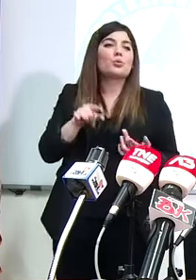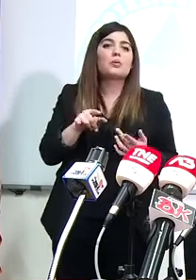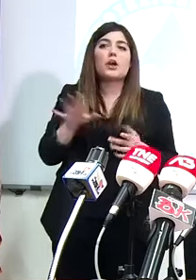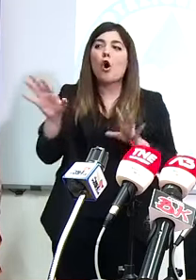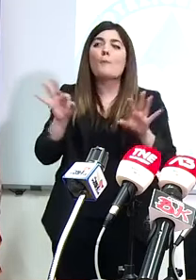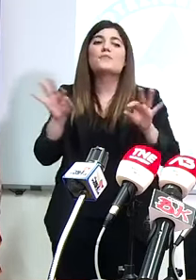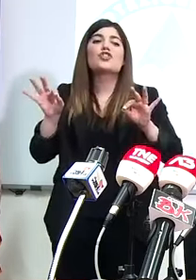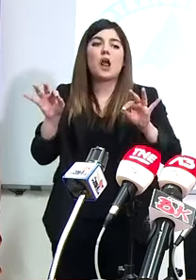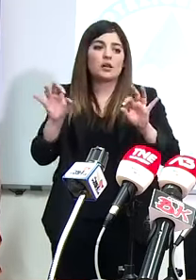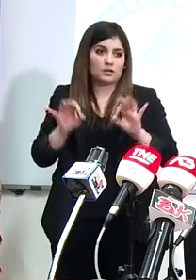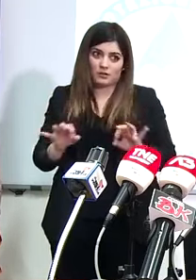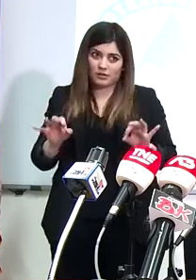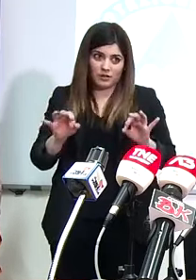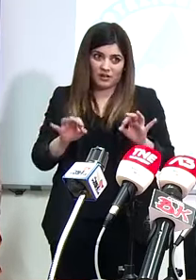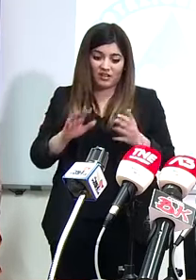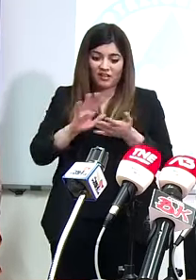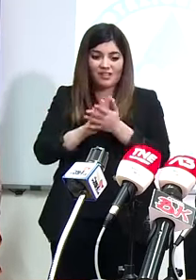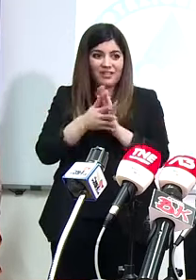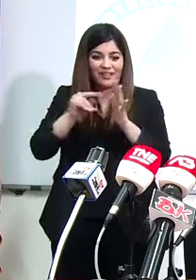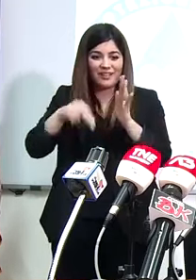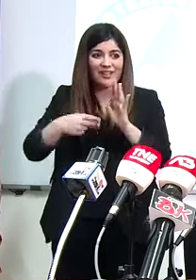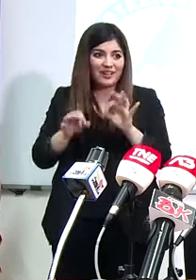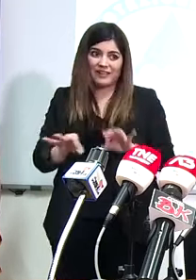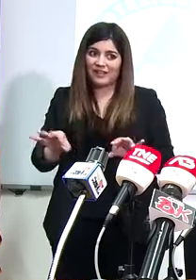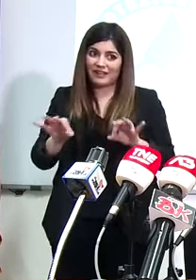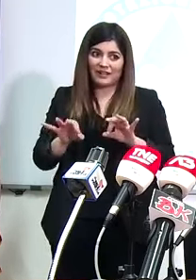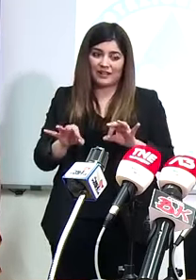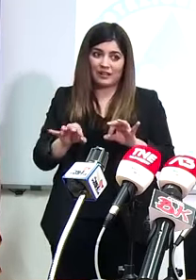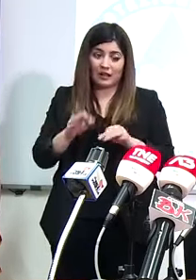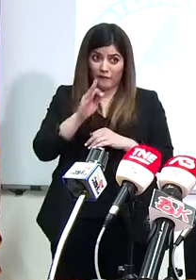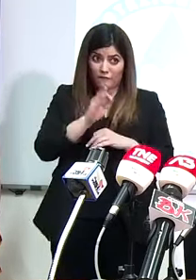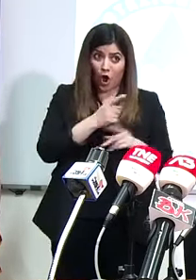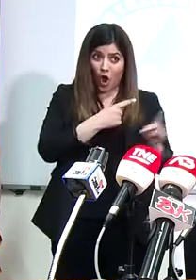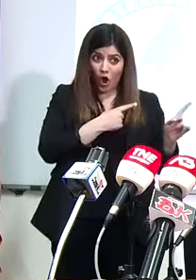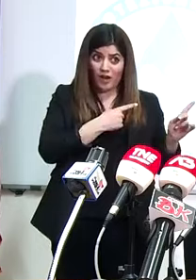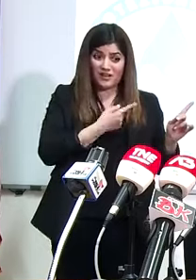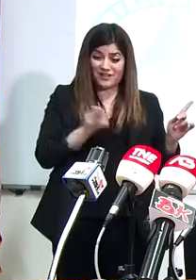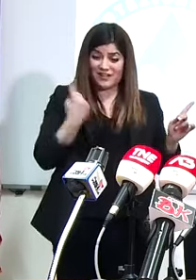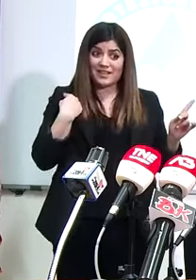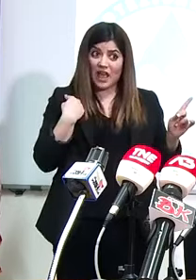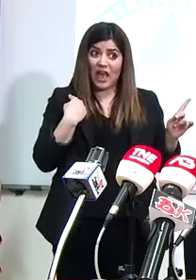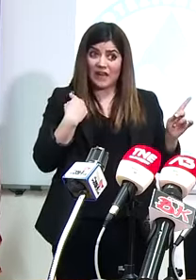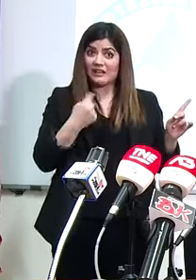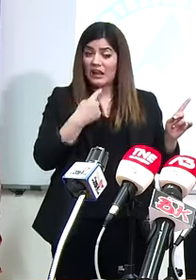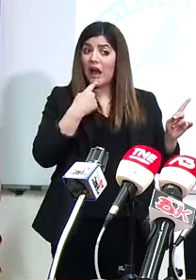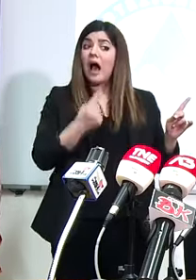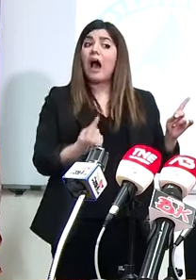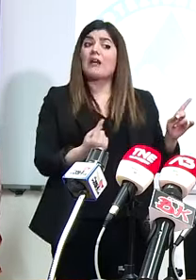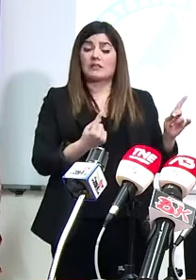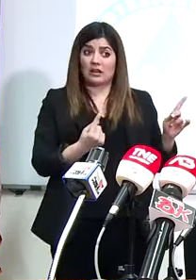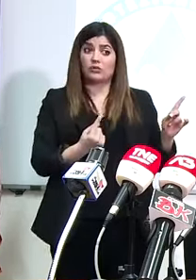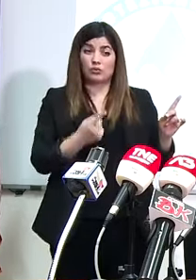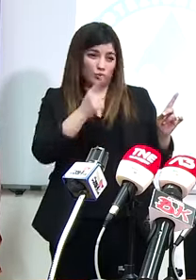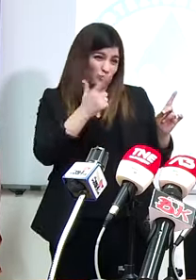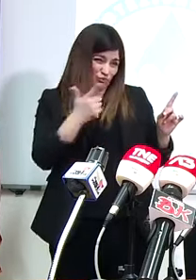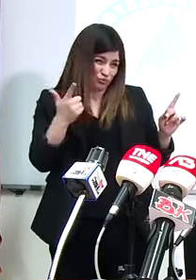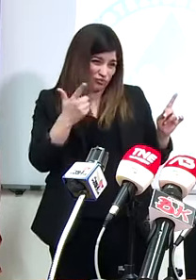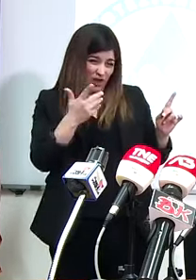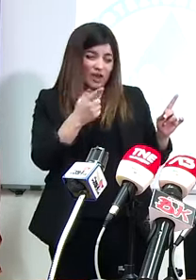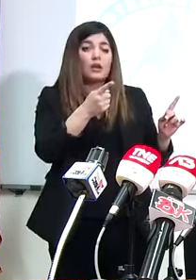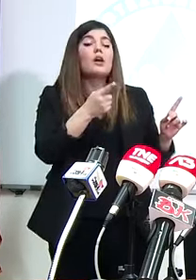parlando cioè chi flora è stato chiaro ieri è venuto qui tu non c'eri ha dichiarato noi non abbiamo neanche iniziato le trattative